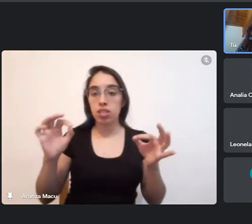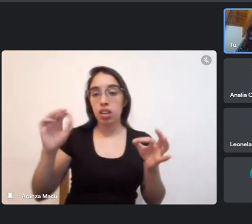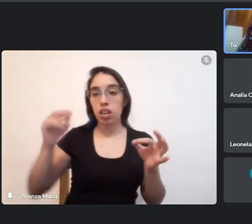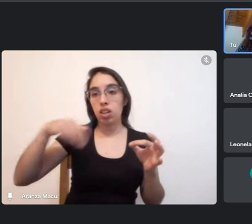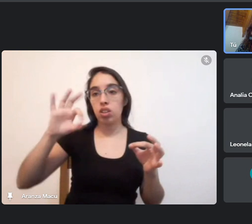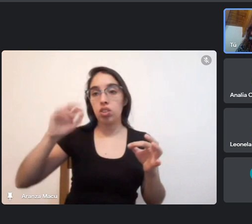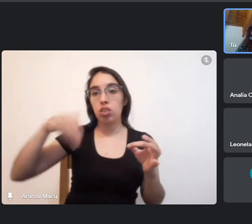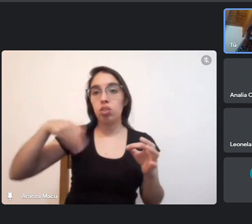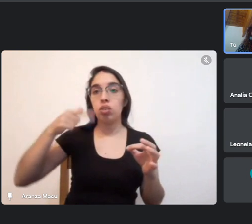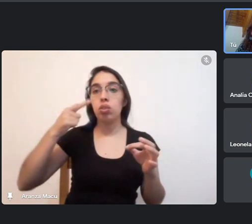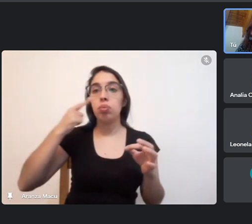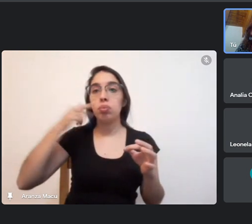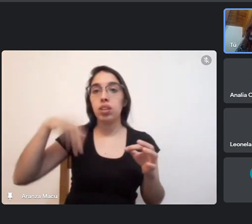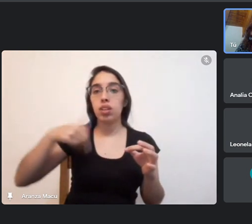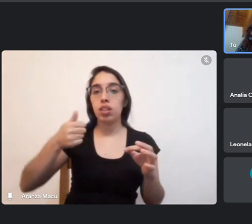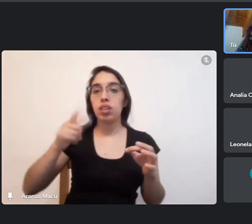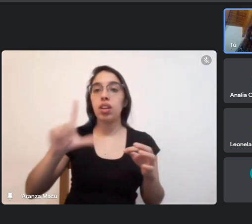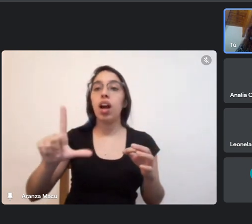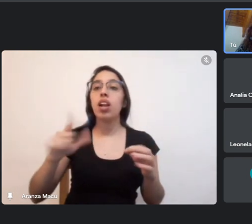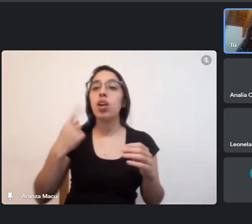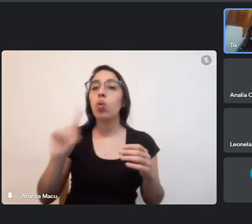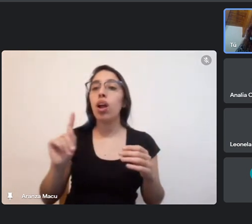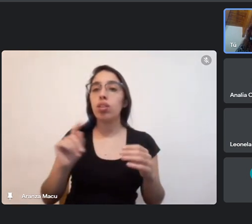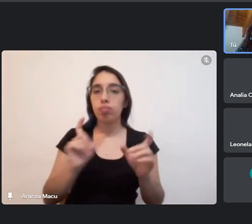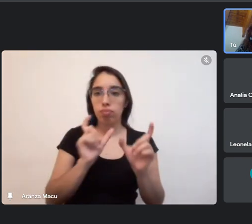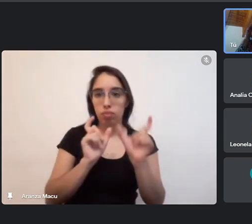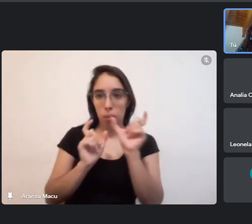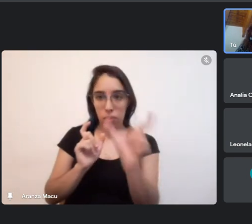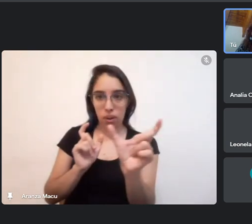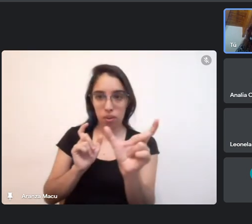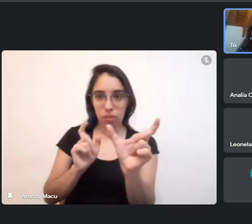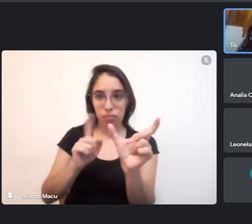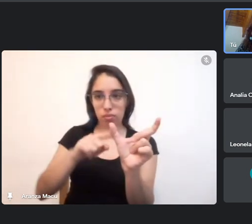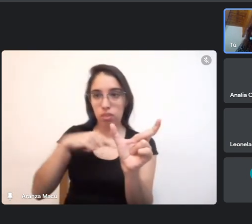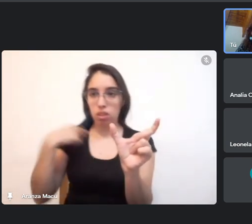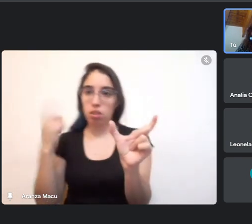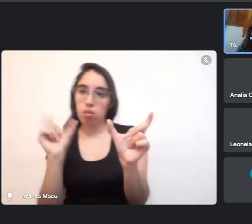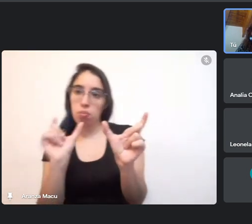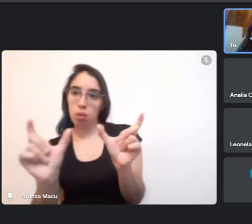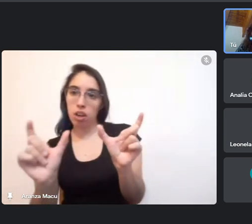ejemplo. Ocurre, sería la frase verbal, ¿sí?